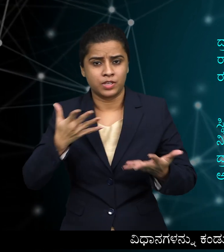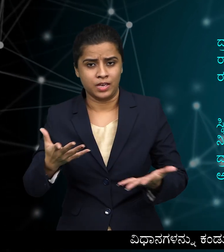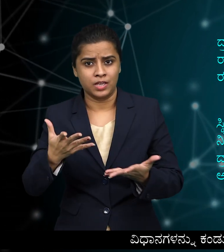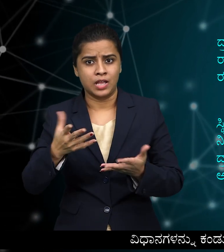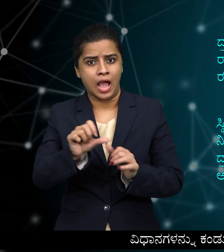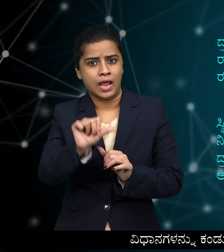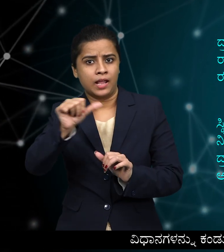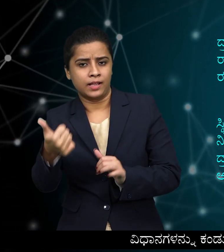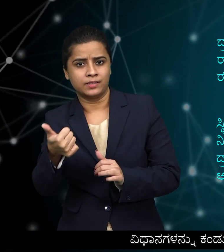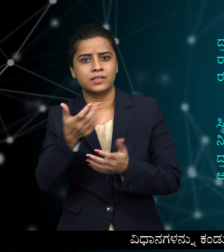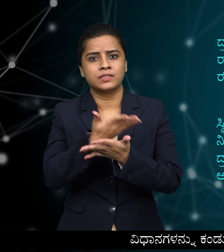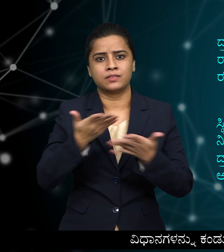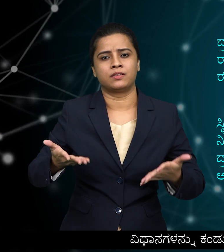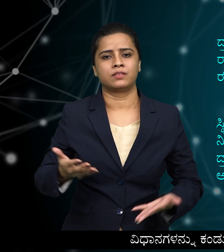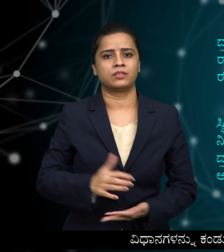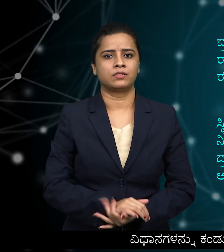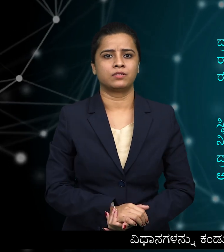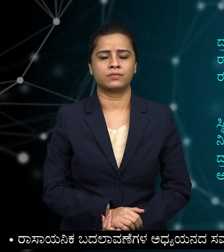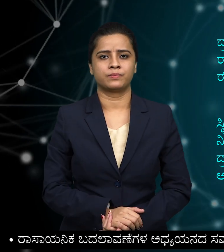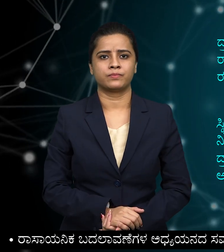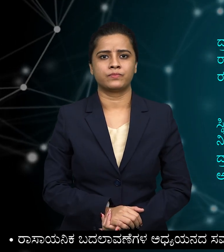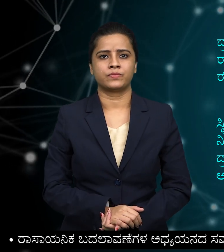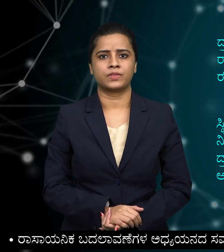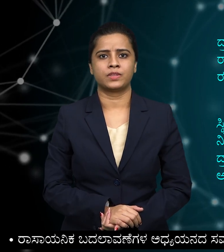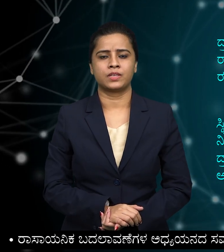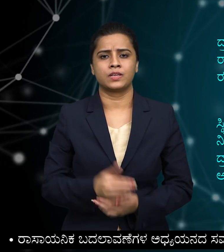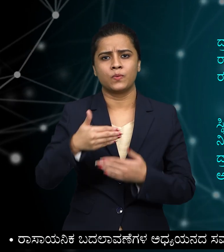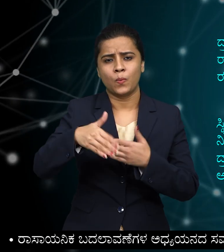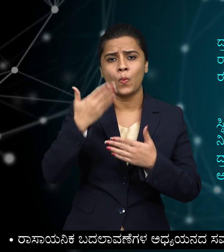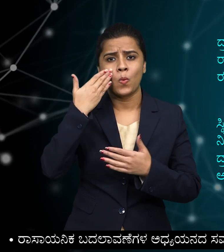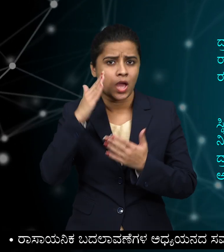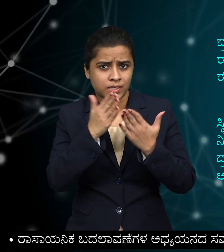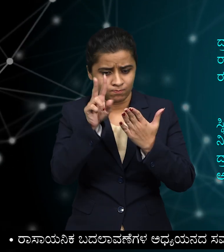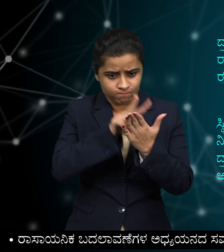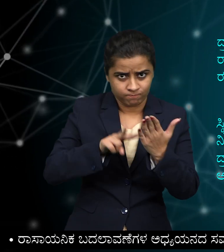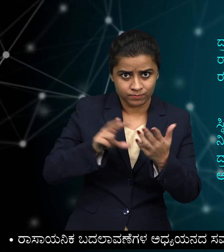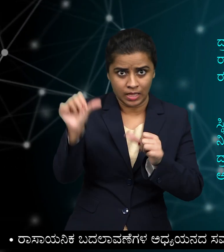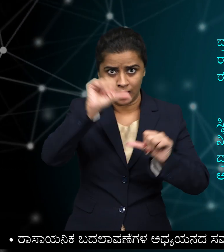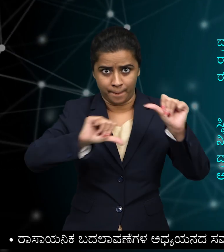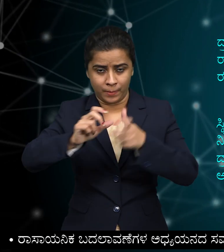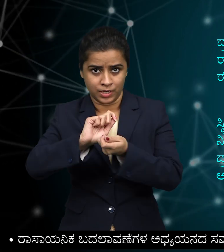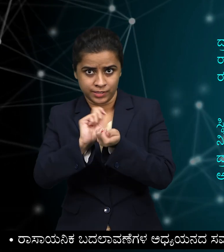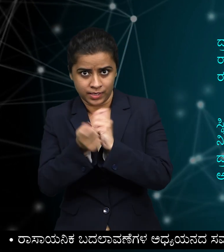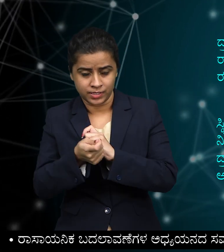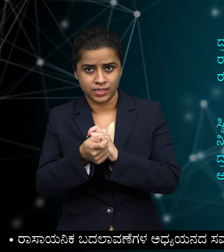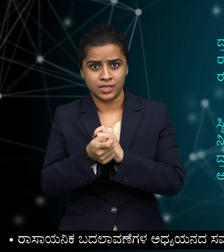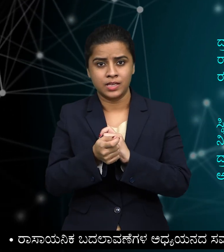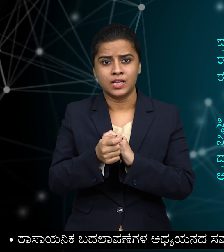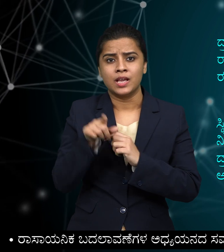ಕಂಡುಹಿಡಿಯಲು ಪ್ರಯತ್ನಿಸುತ್ತಿದ್ದರು. ರಾಸಾಯನಿಕ ಬದಲಾವಣೆಗಳ ಅಧ್ಯಯನದ ಸಮಯದಲ್ಲಿ ಅವರು ಈ 2